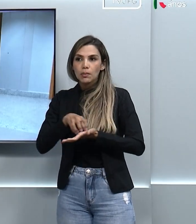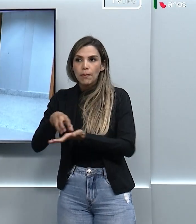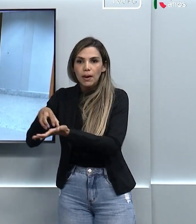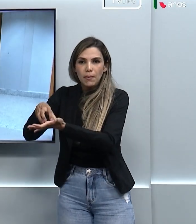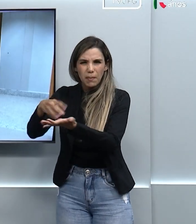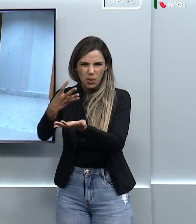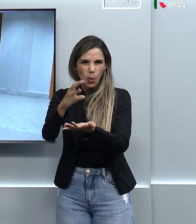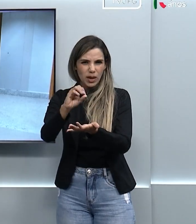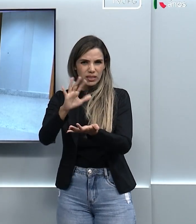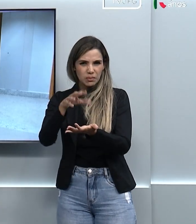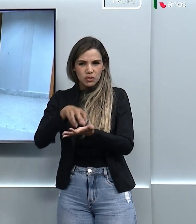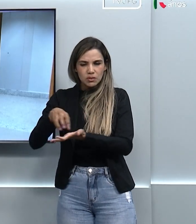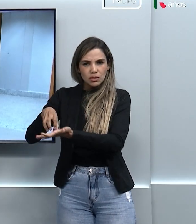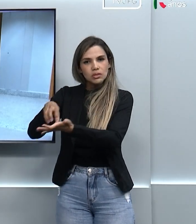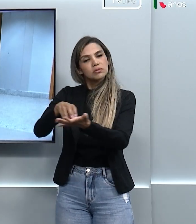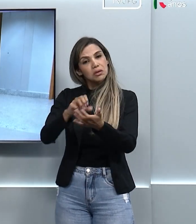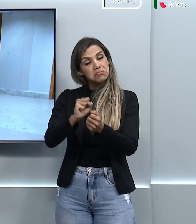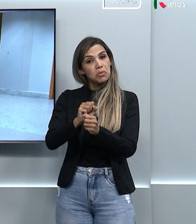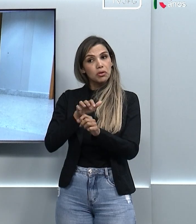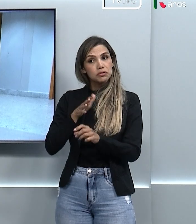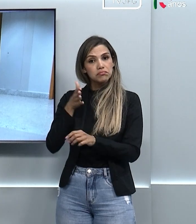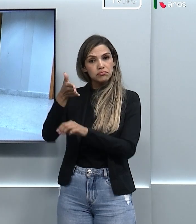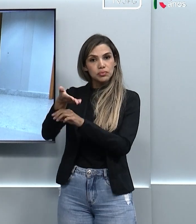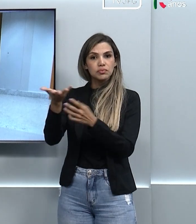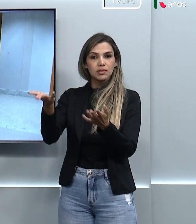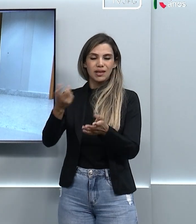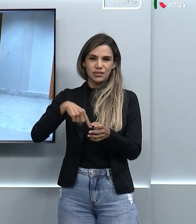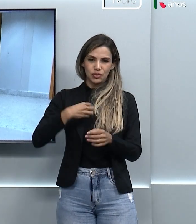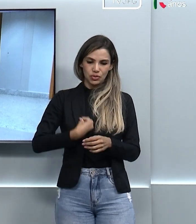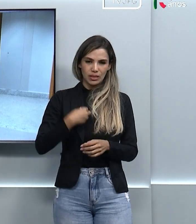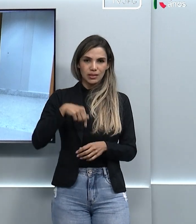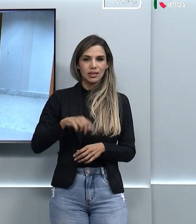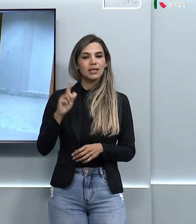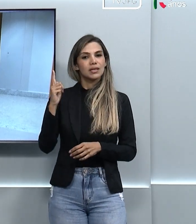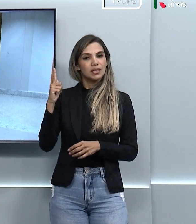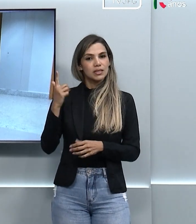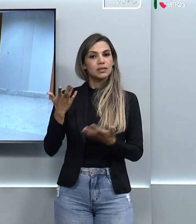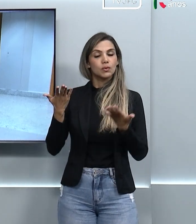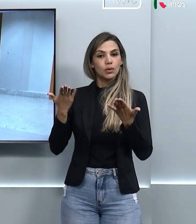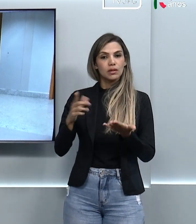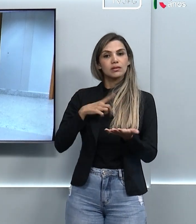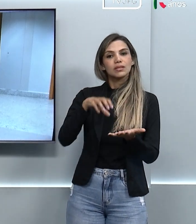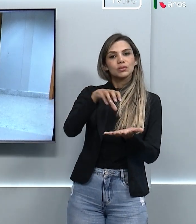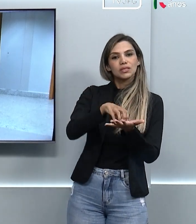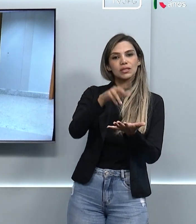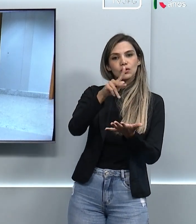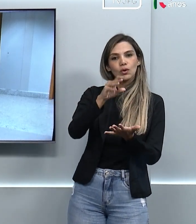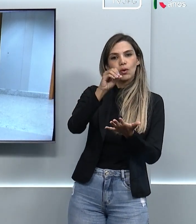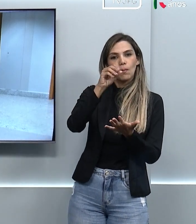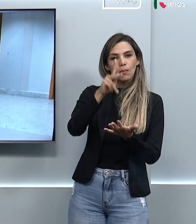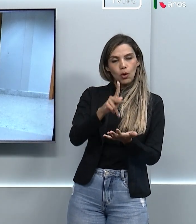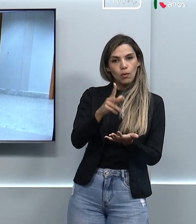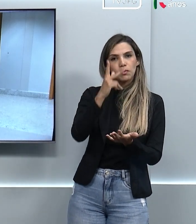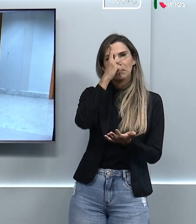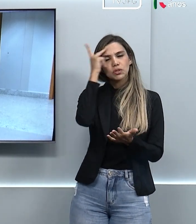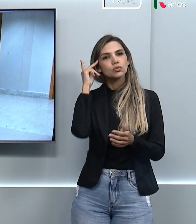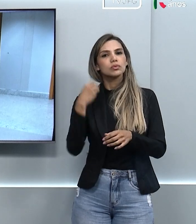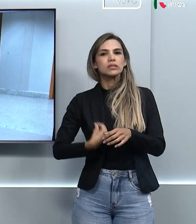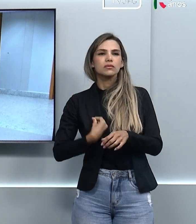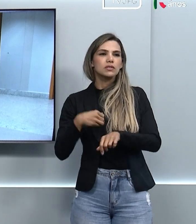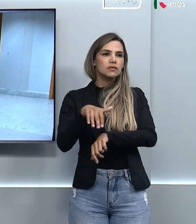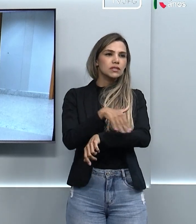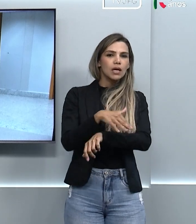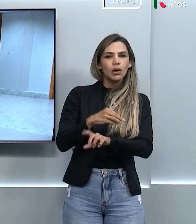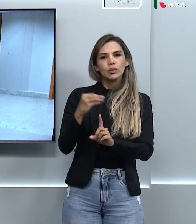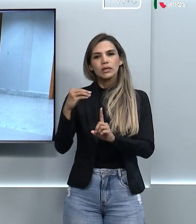que o senhor falou. Para a gente que está aqui em Goiânia, eu já citei, né, o Centro POP, que é um centro de atendimento a pessoas em situação de rua ou